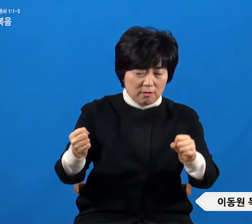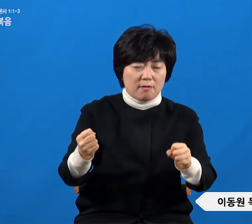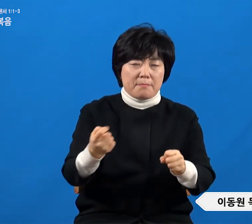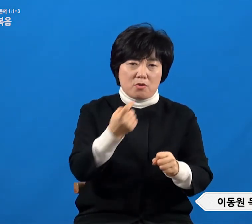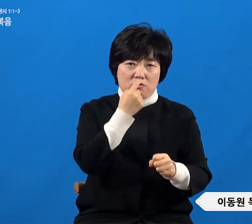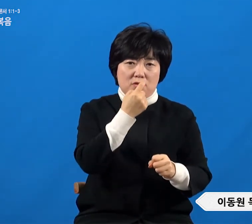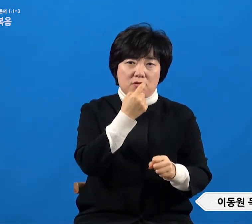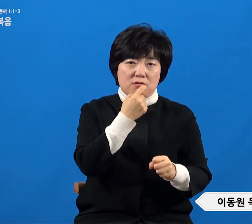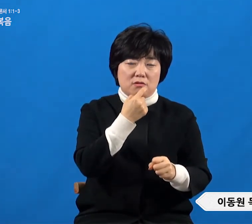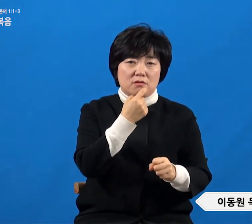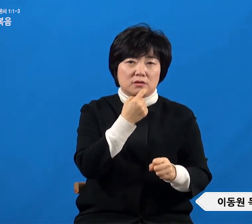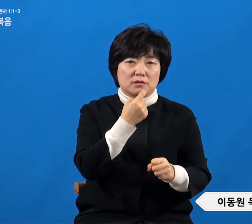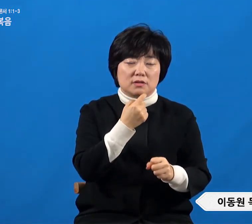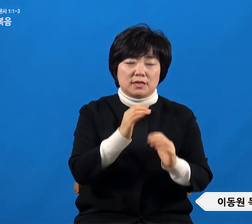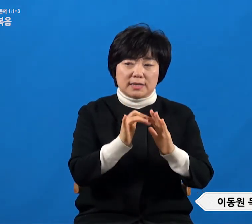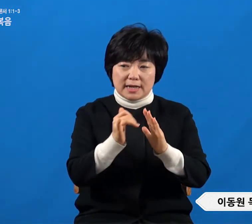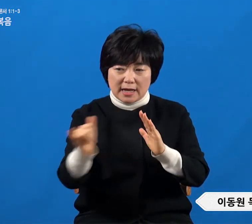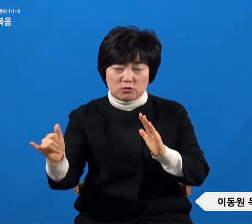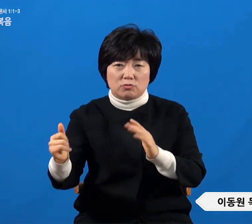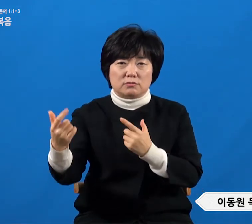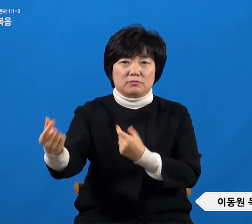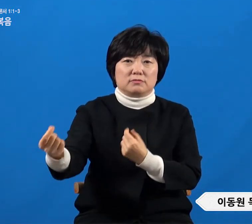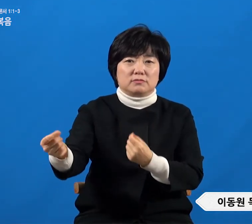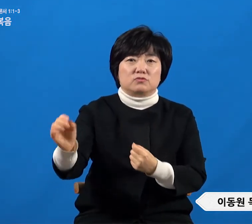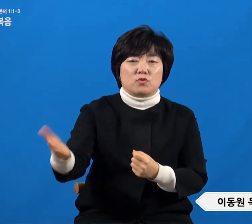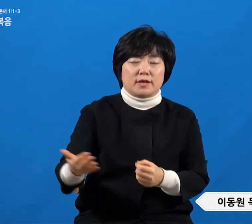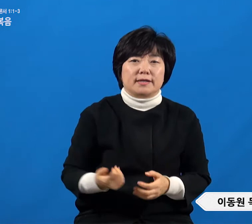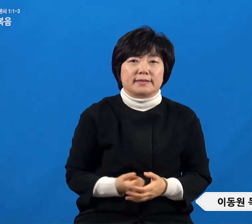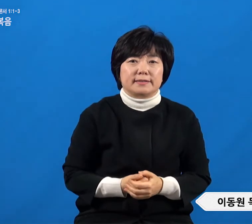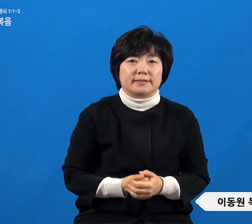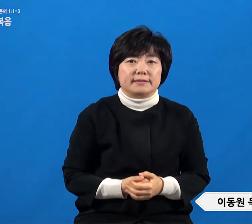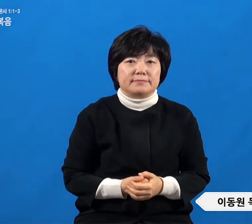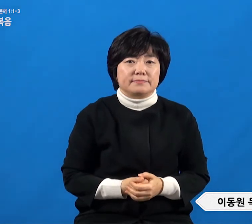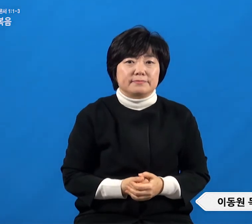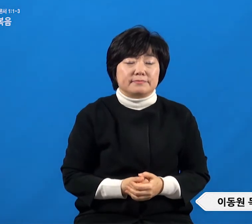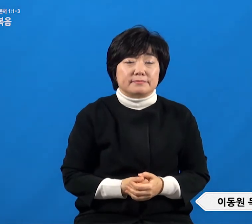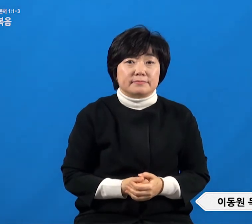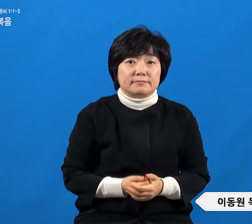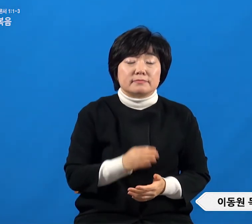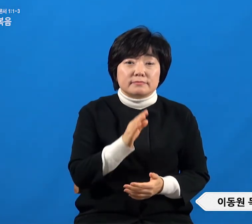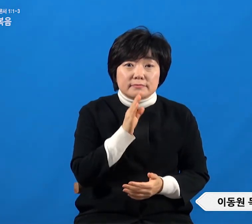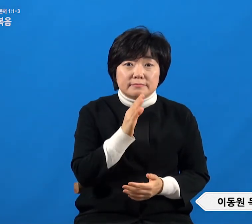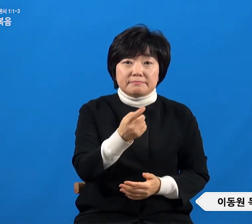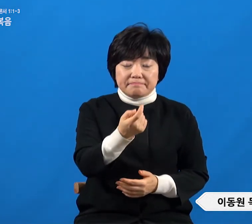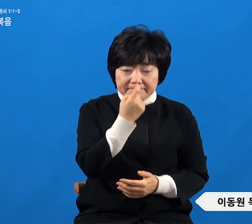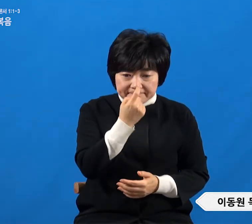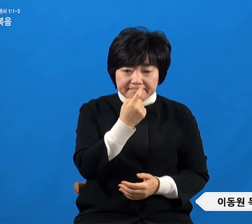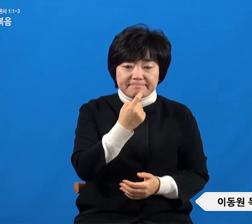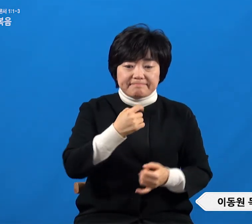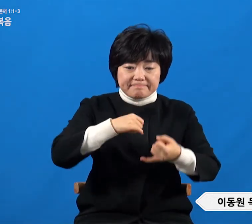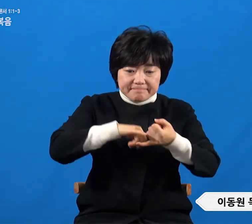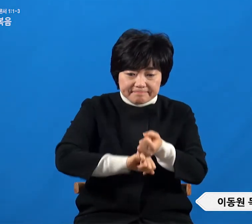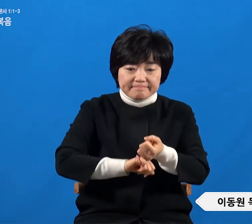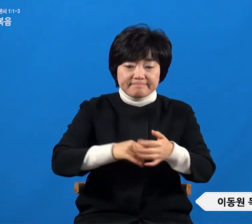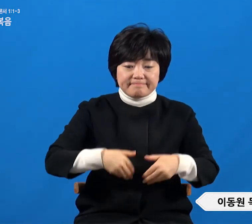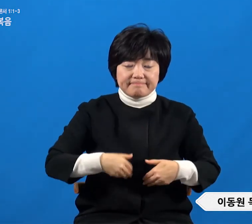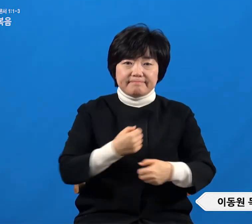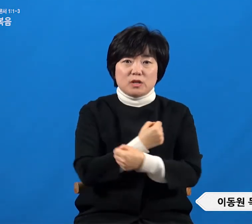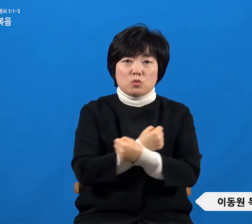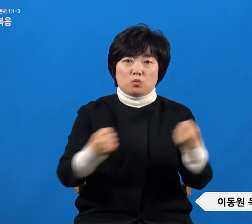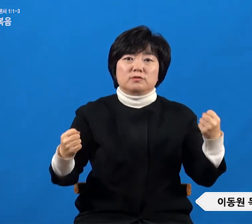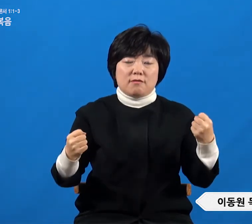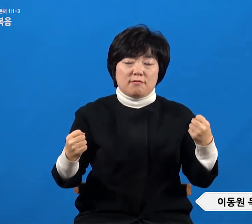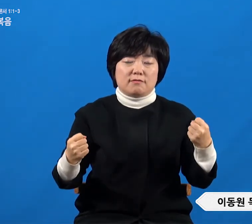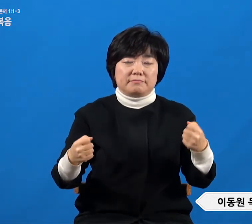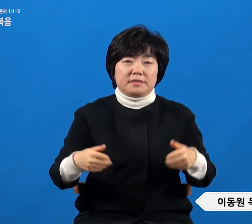못한다면 우리는 한 가족으로 머물 수가 없습니다. 그래서 우리가 참으로 배워야 할 레슨, 그것은 용서의